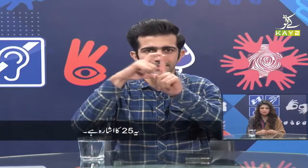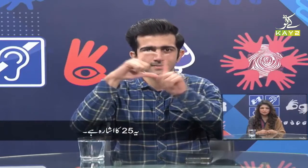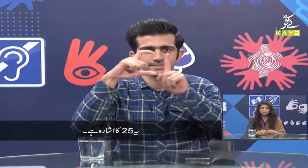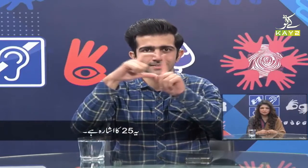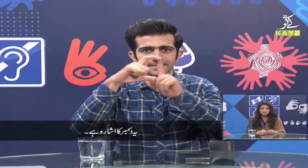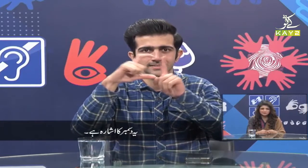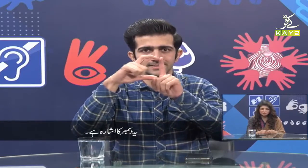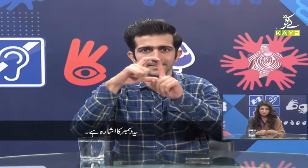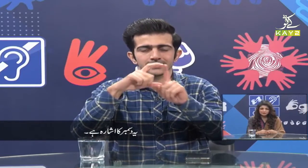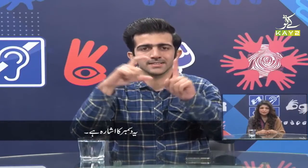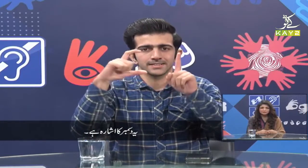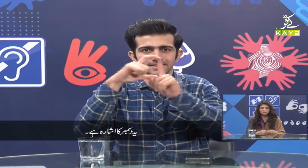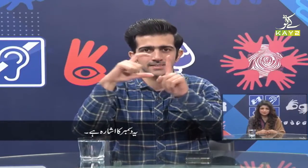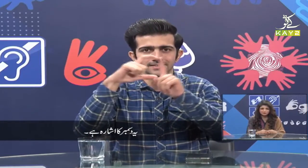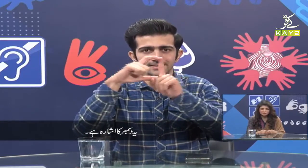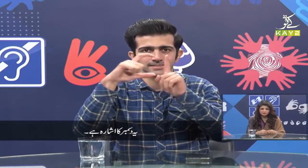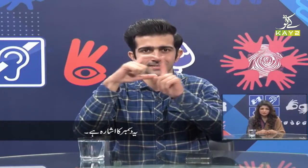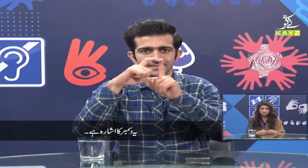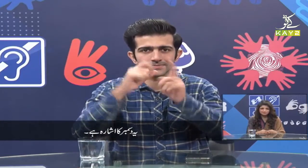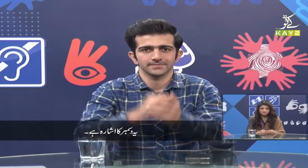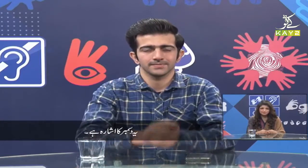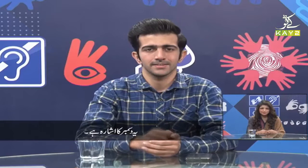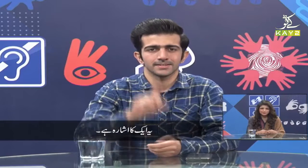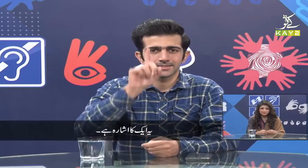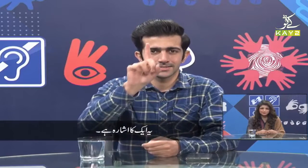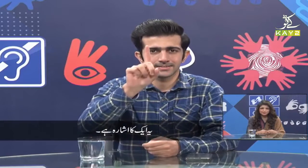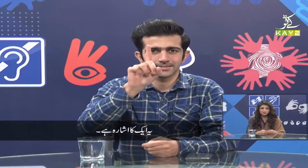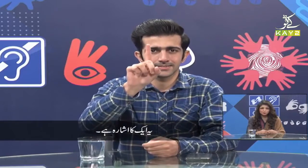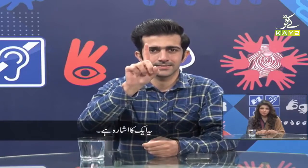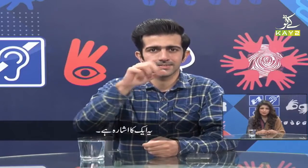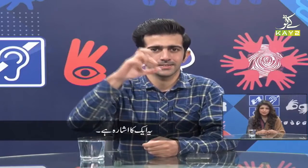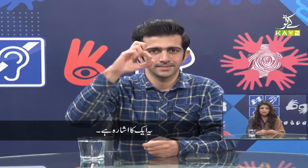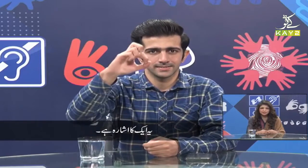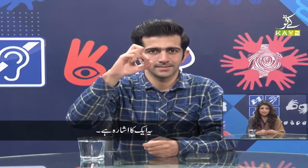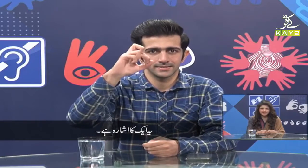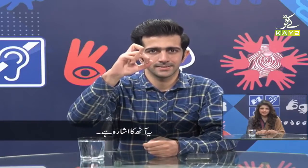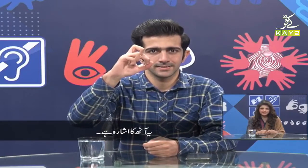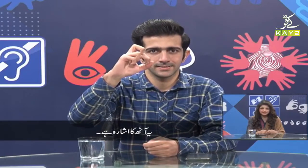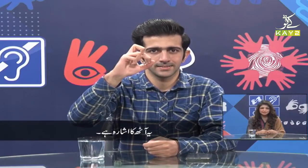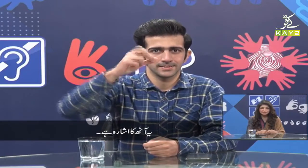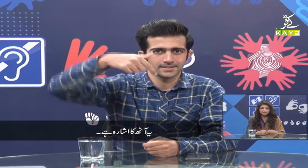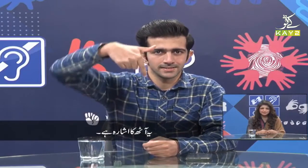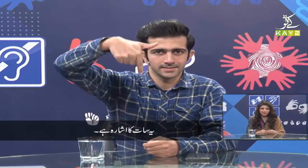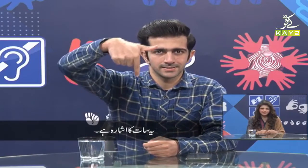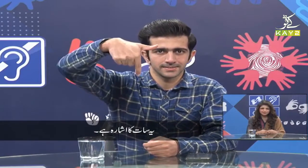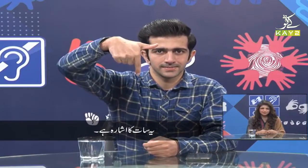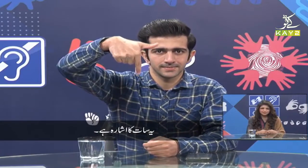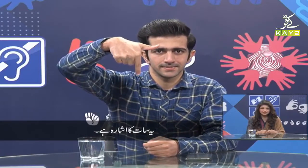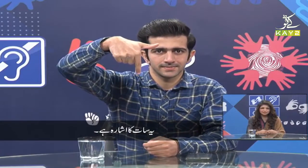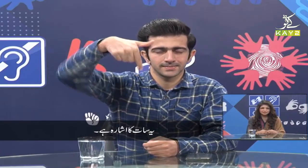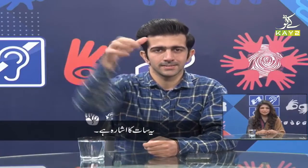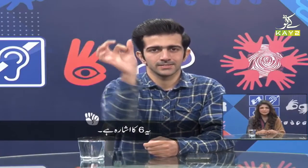25/2/5/25। दिसंबर, दिसंबर का साइन डी से 1 8